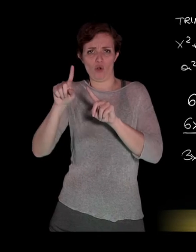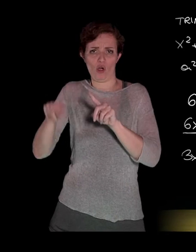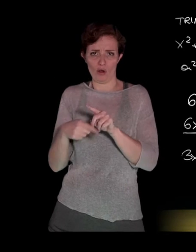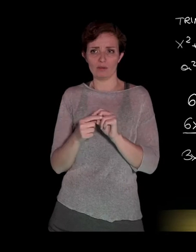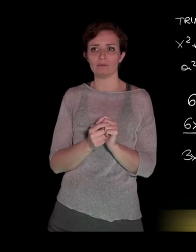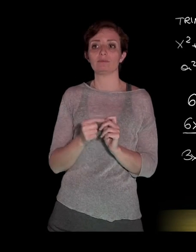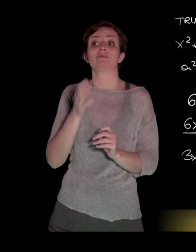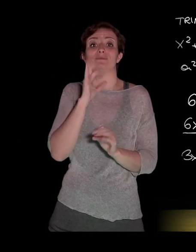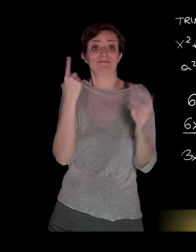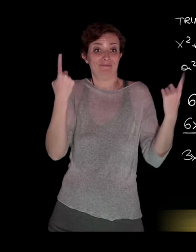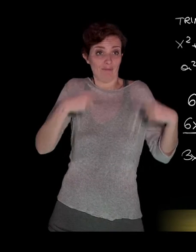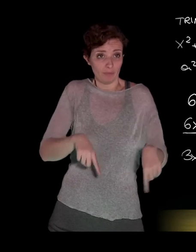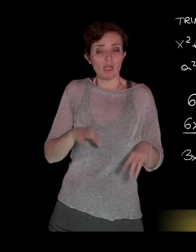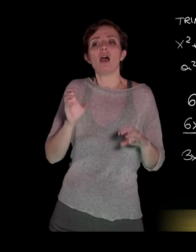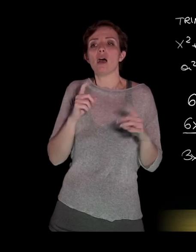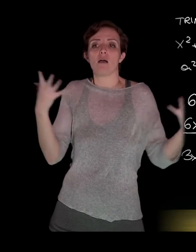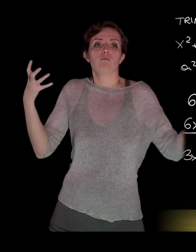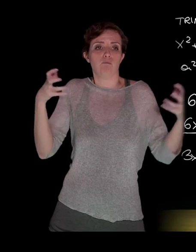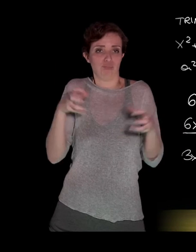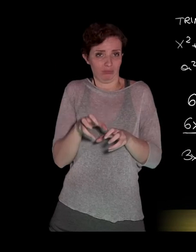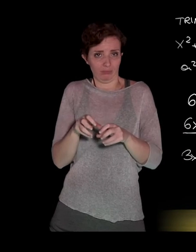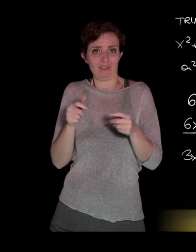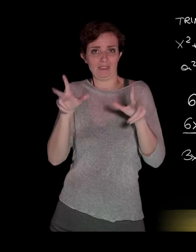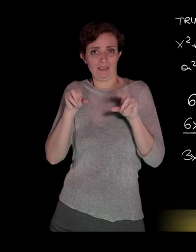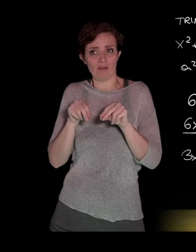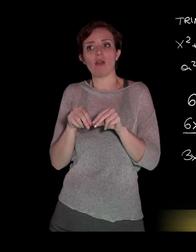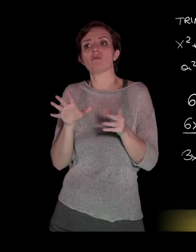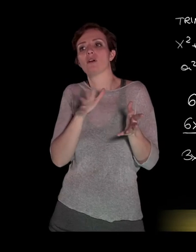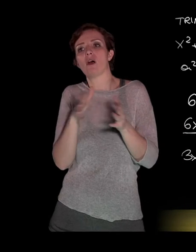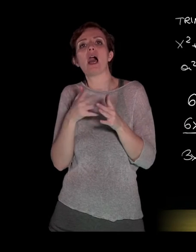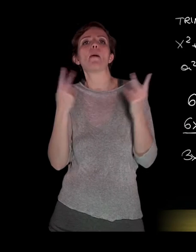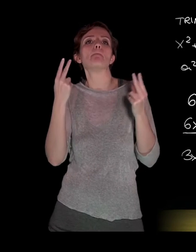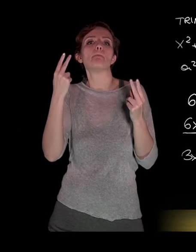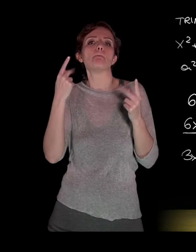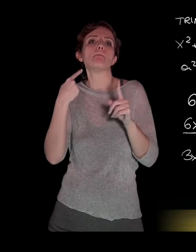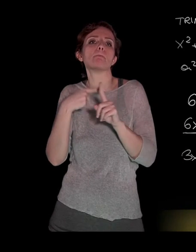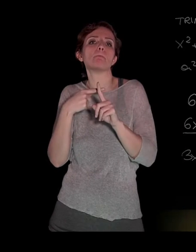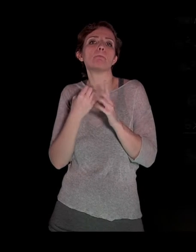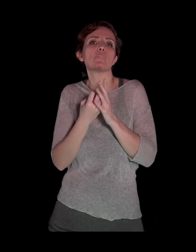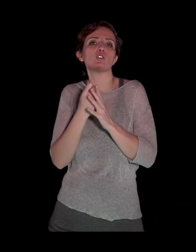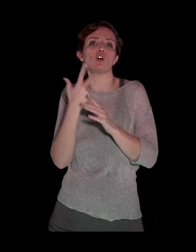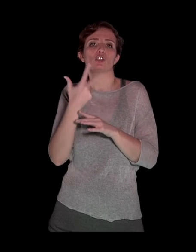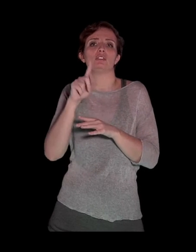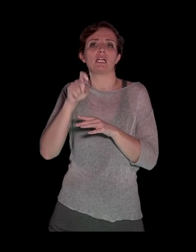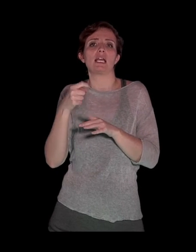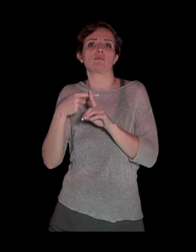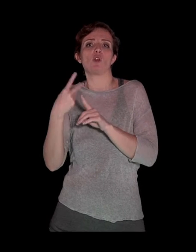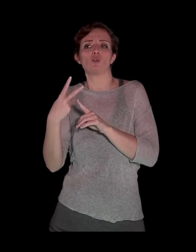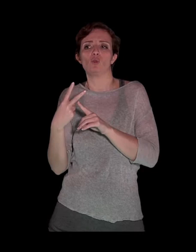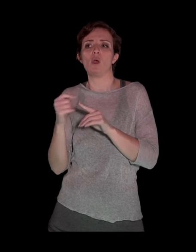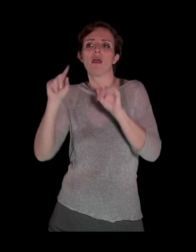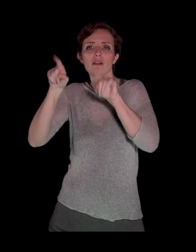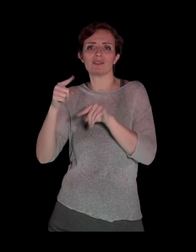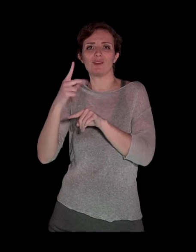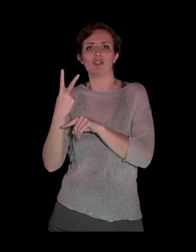2x - 1 questo punto si riduce il tutto al prodotto di 3x + 2 che Moltiplica 2x